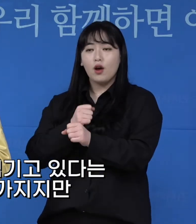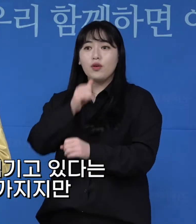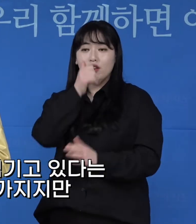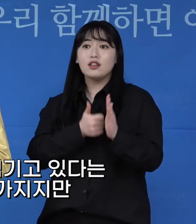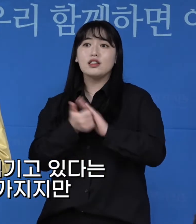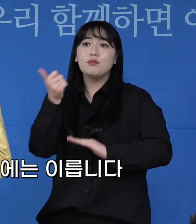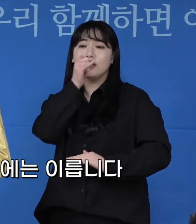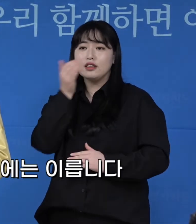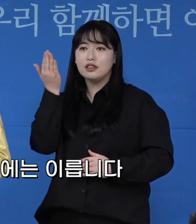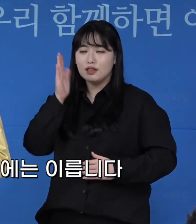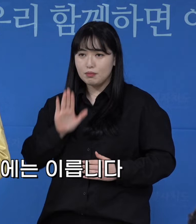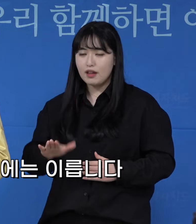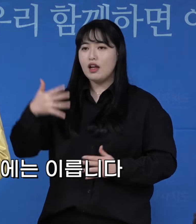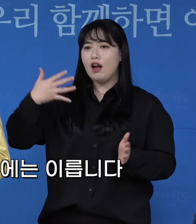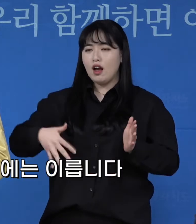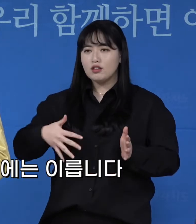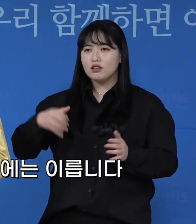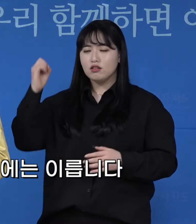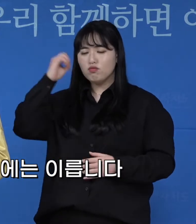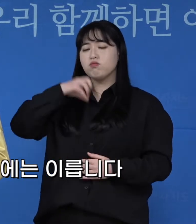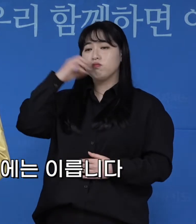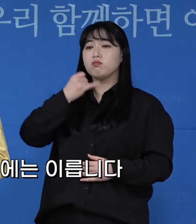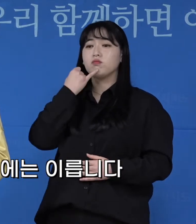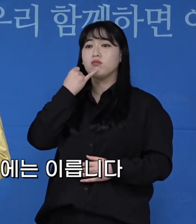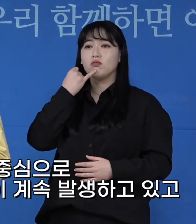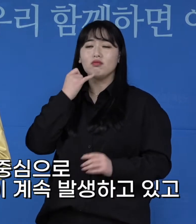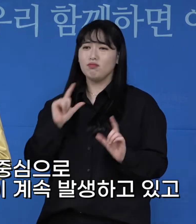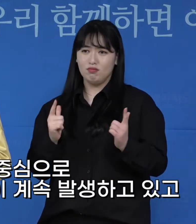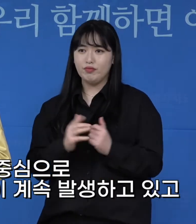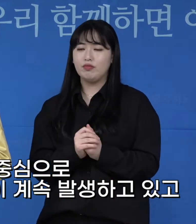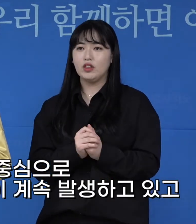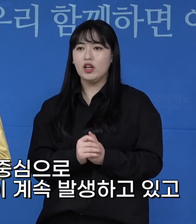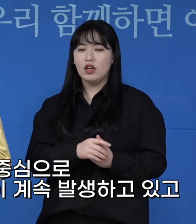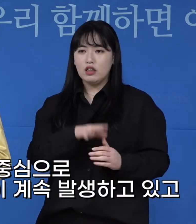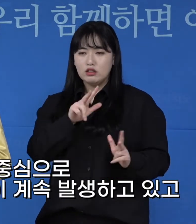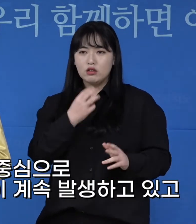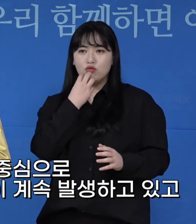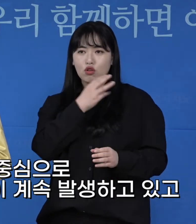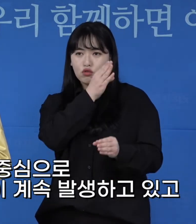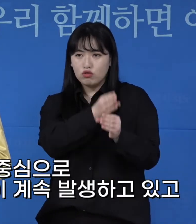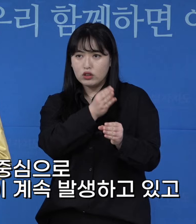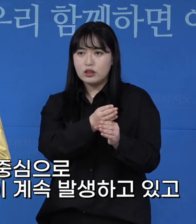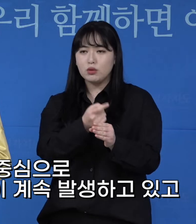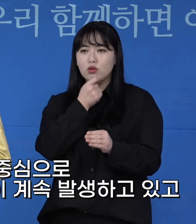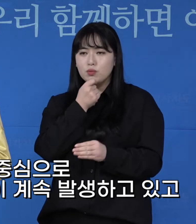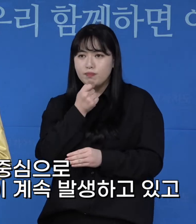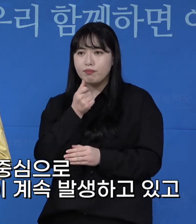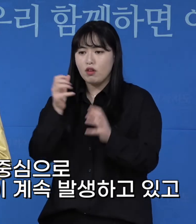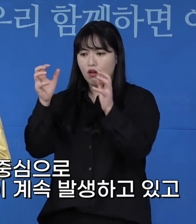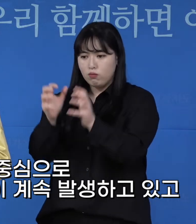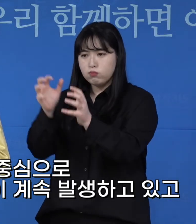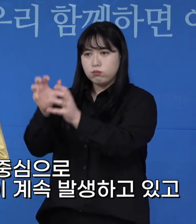합니다만 아직 낙관하기에는 이릅니다. 수도권 중심으로 중소규모의